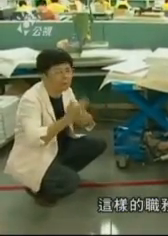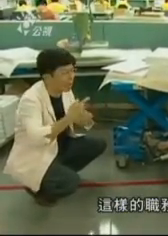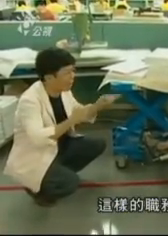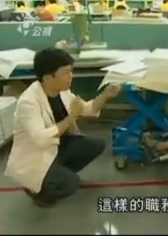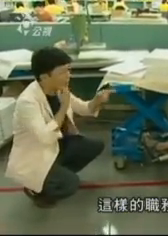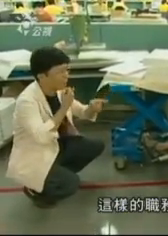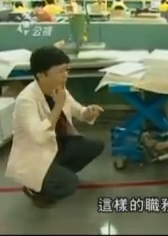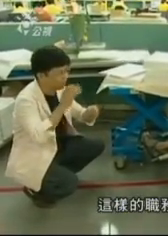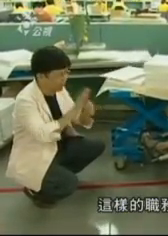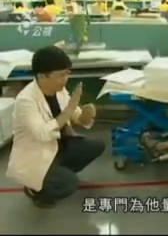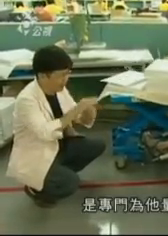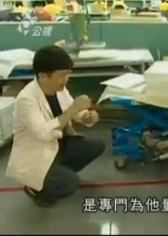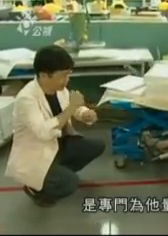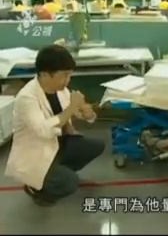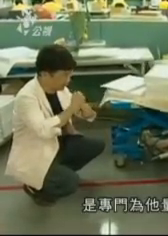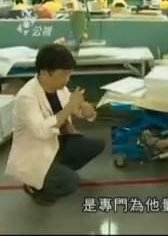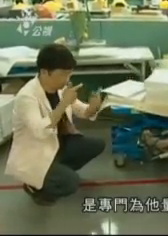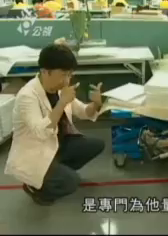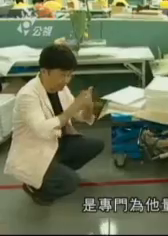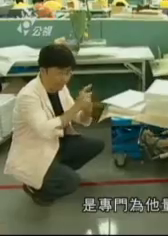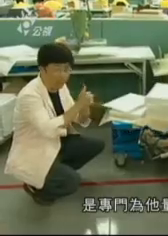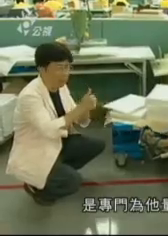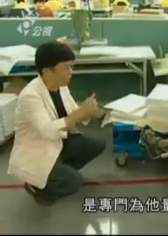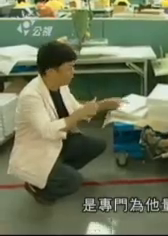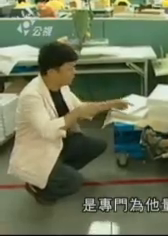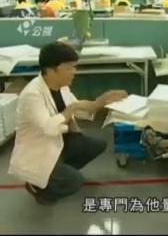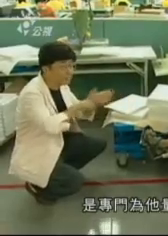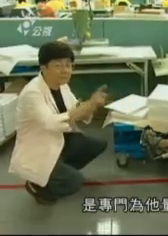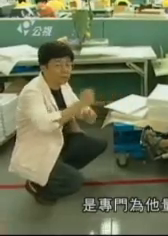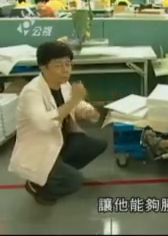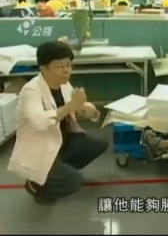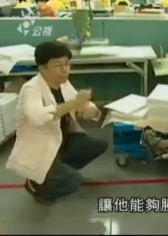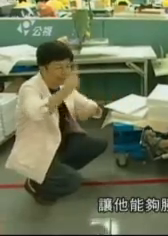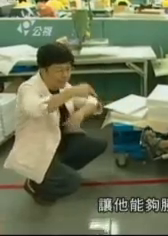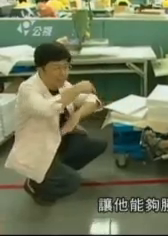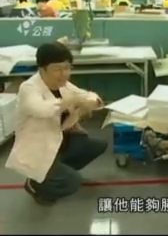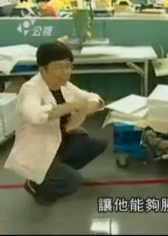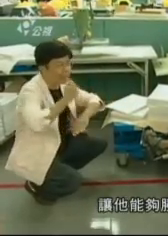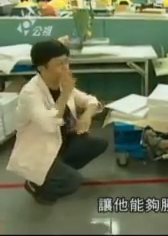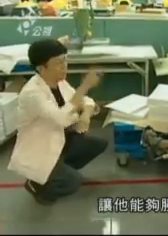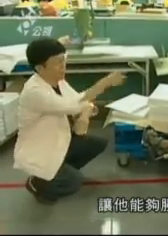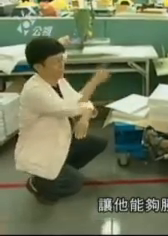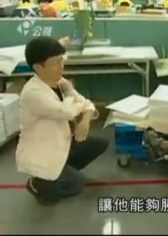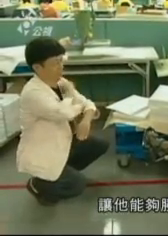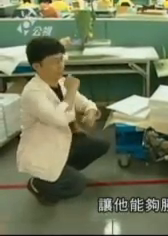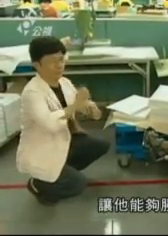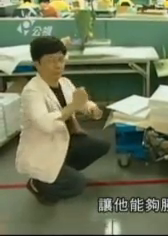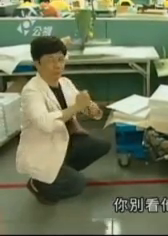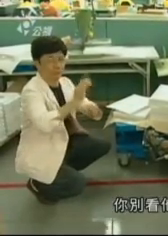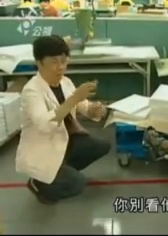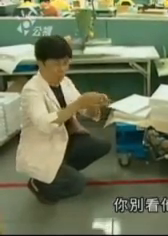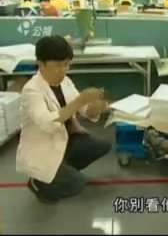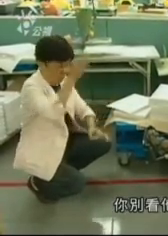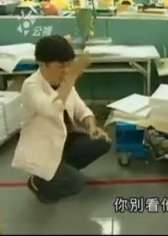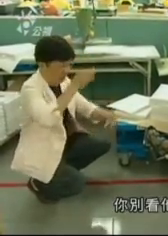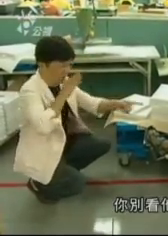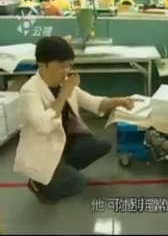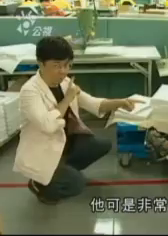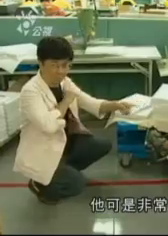设计是专门为他量身打造的，让他能够胜任工作。哎，你别看他瘦哦，他可